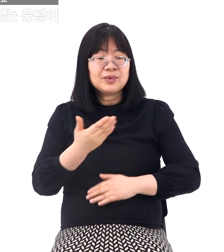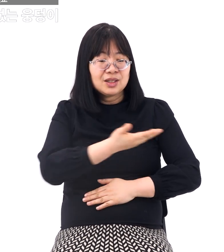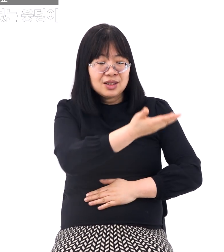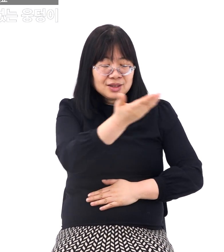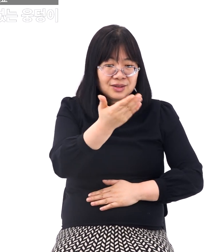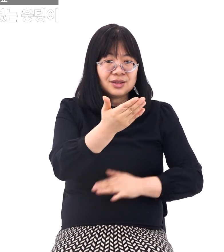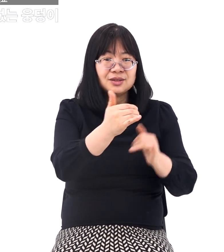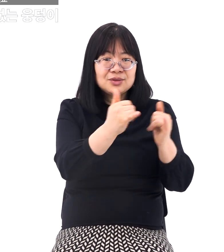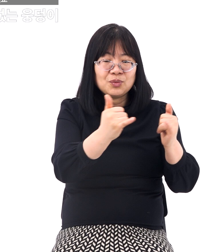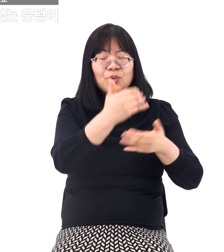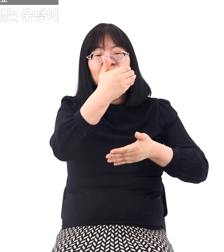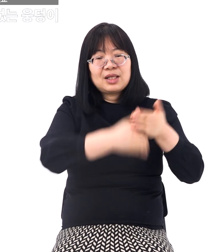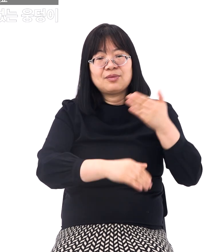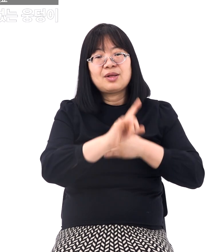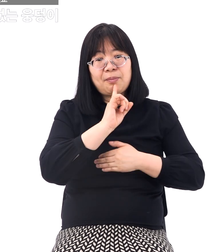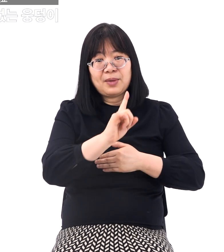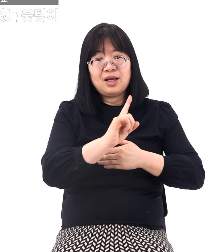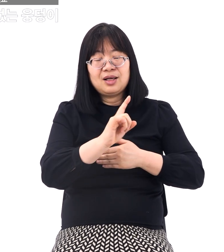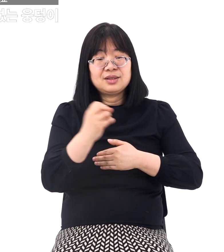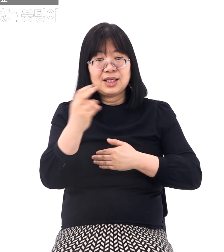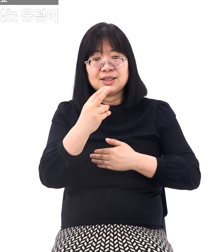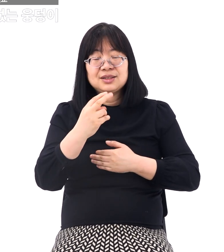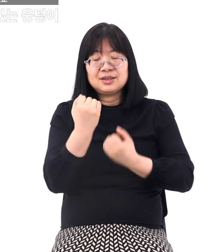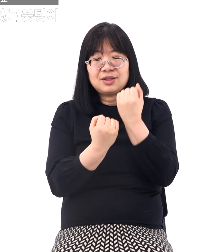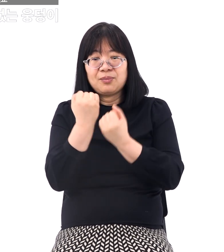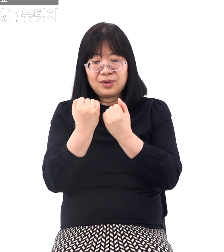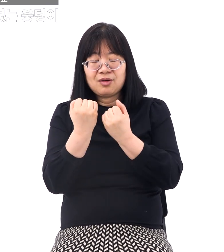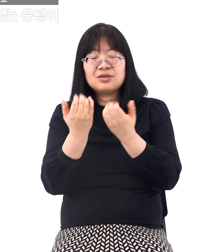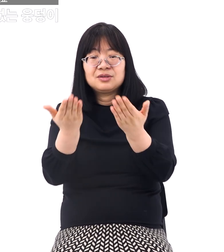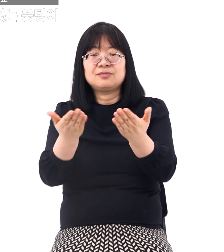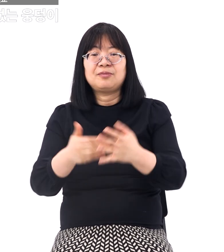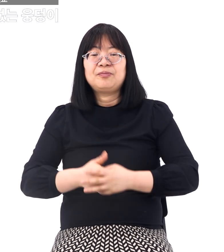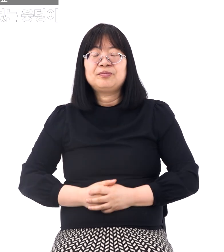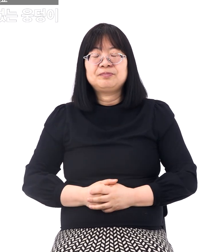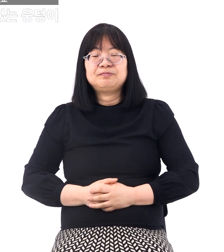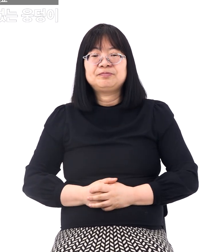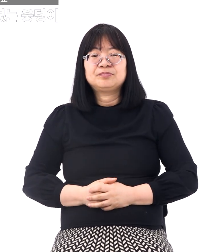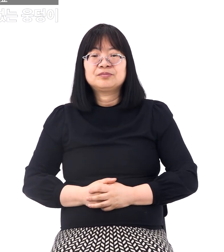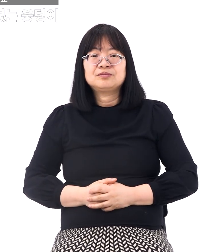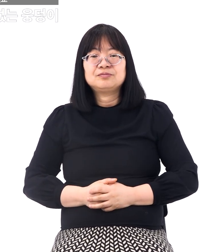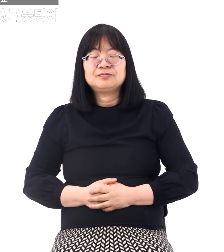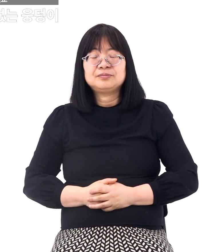남아서 그랬어요. 자, 이제 앞을 보실까요? 이 말은 무슨 얘기냐면